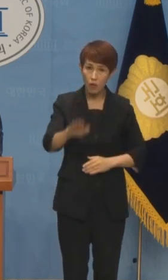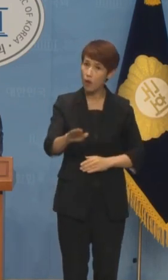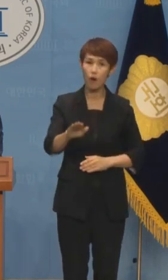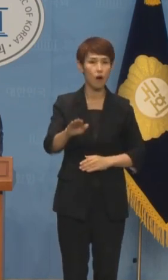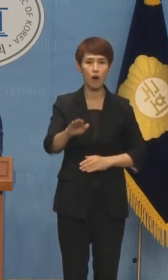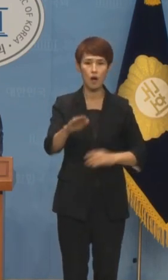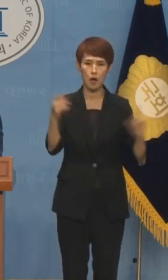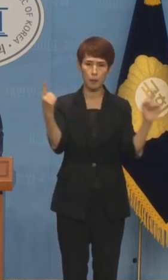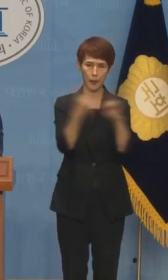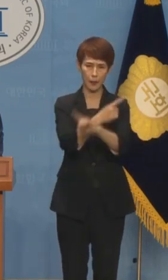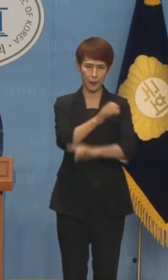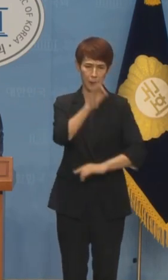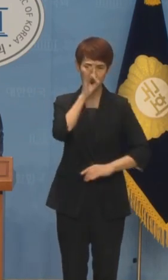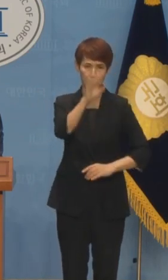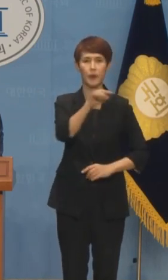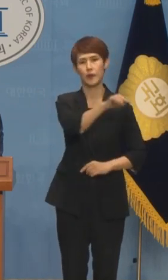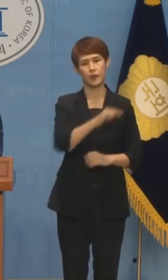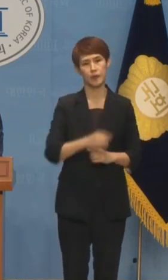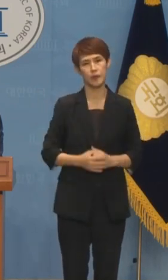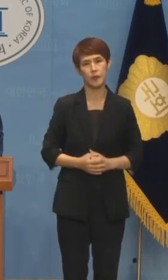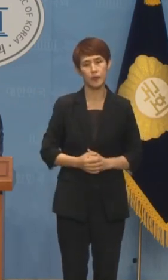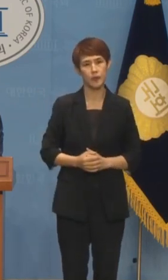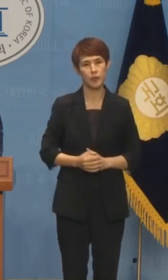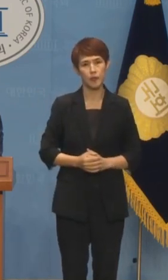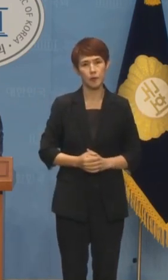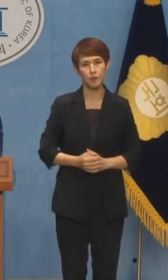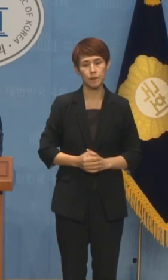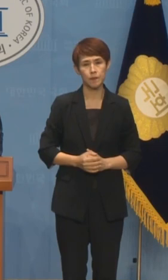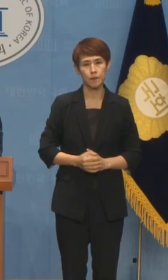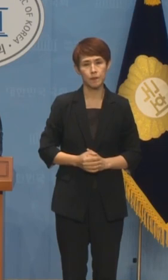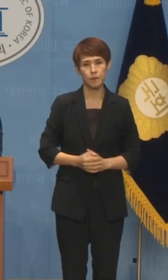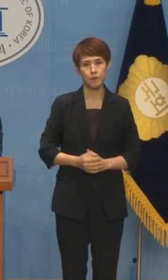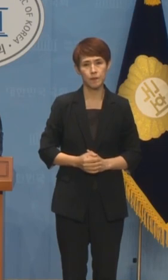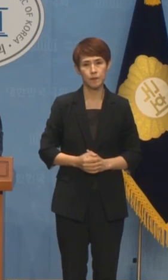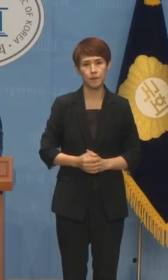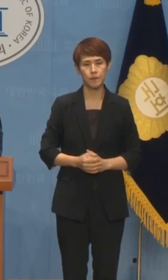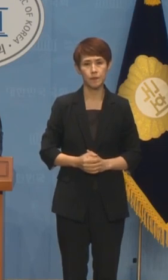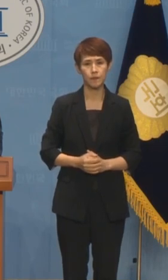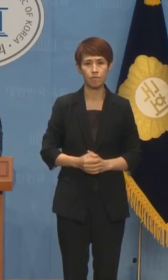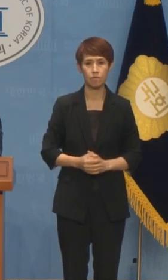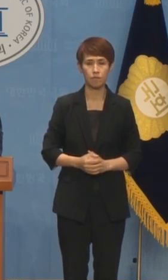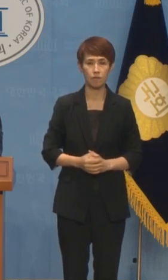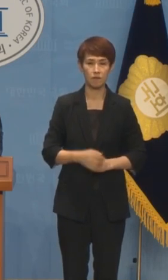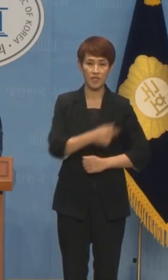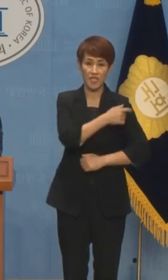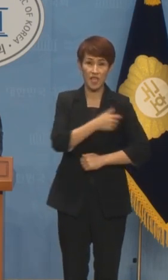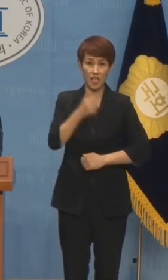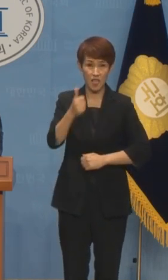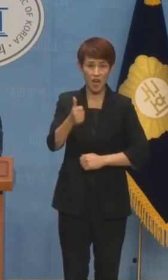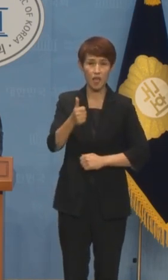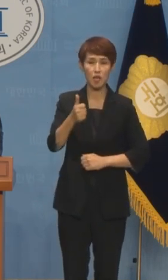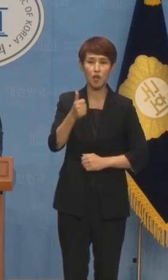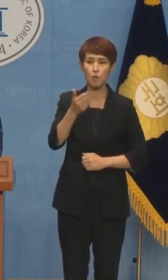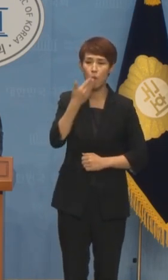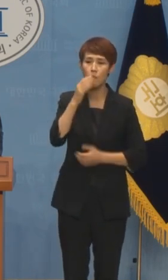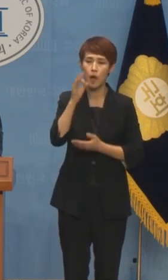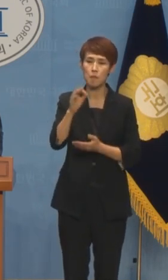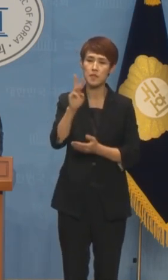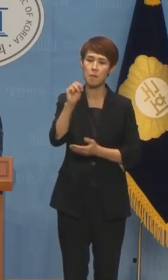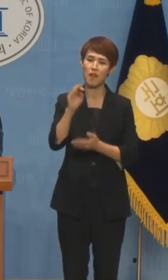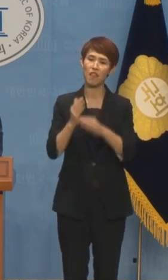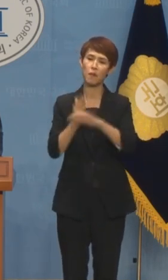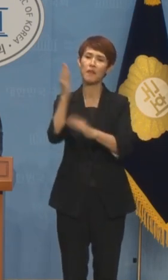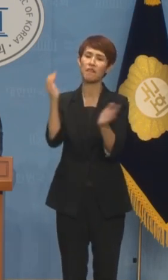조금도 바뀔 생각조차 보이지 않고 있습니다. 이사장이 식대 3만 원을 넘겨 밥을